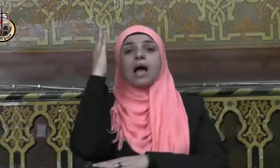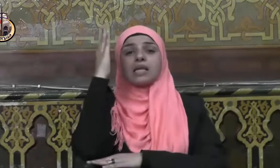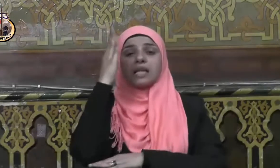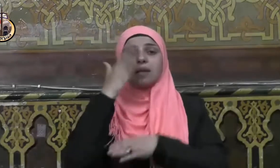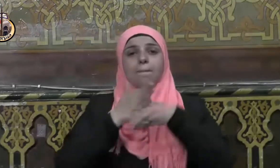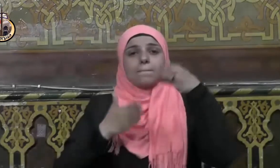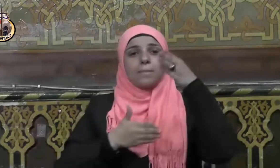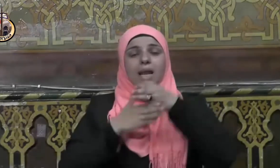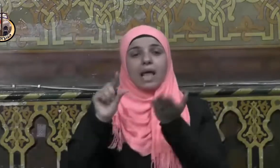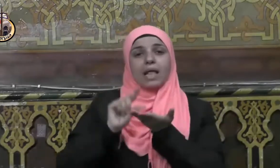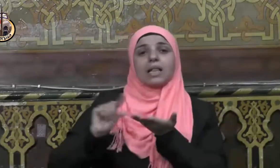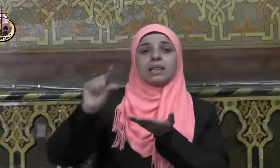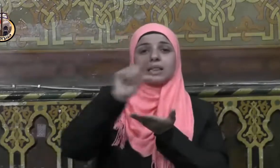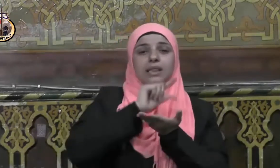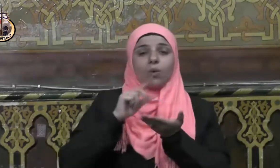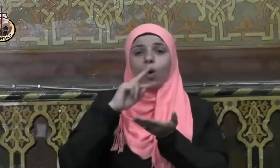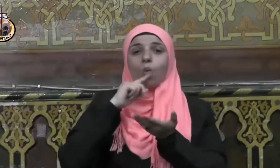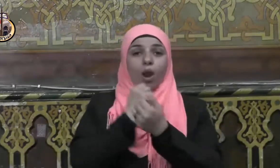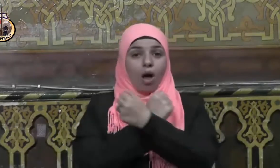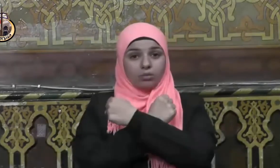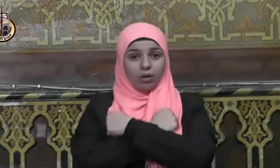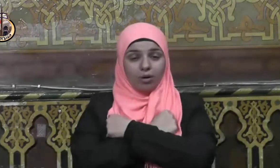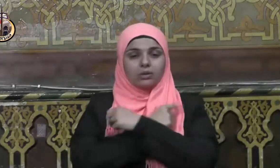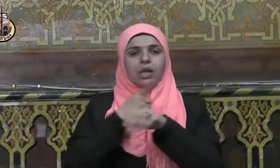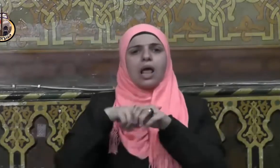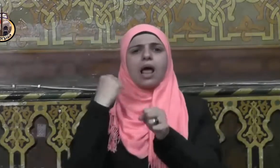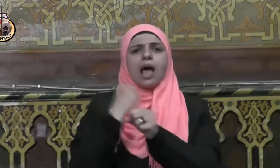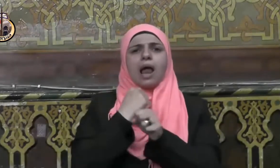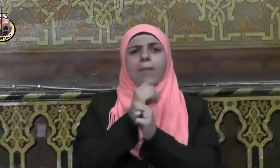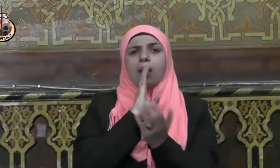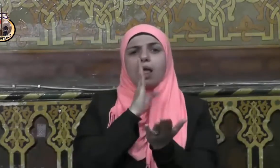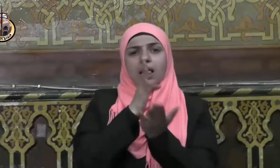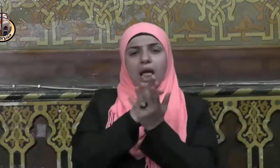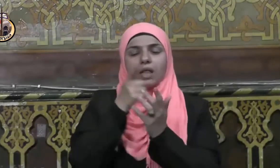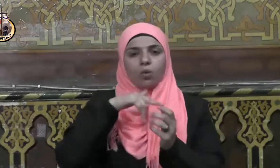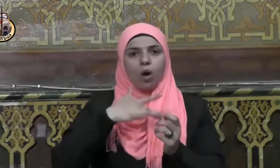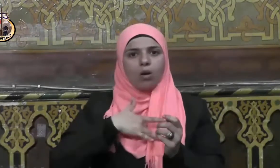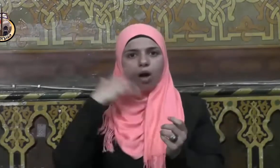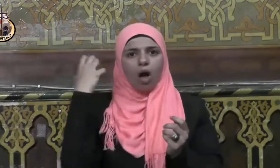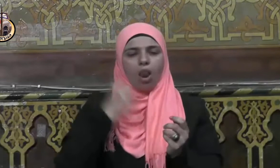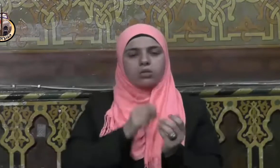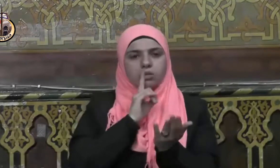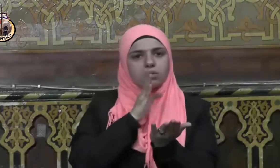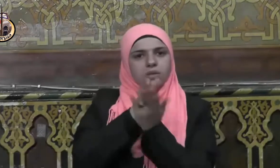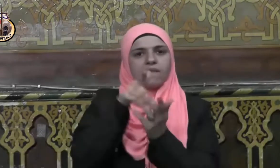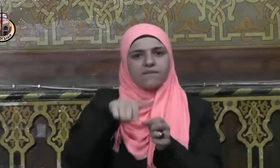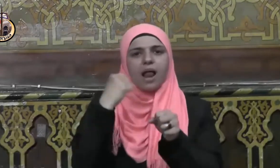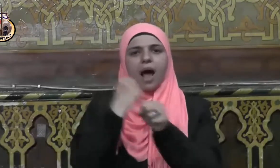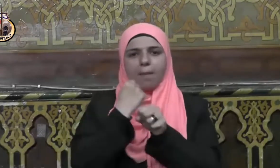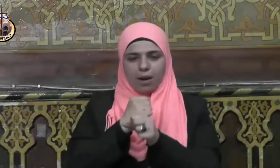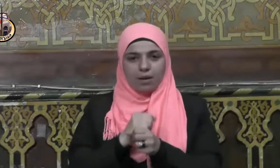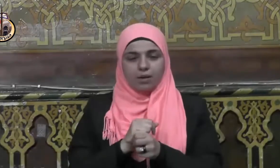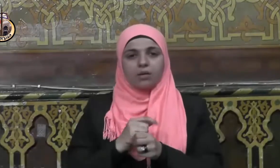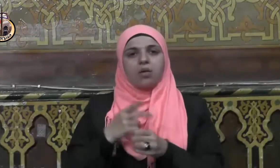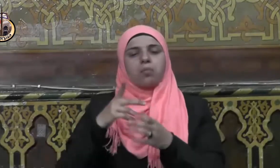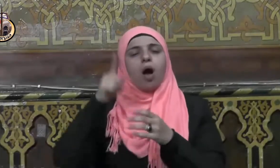والحضارات العمل الجاد والإتقان فيه، فلقد أعلى الإسلام من